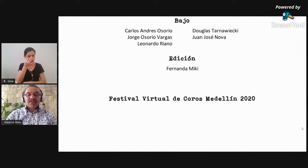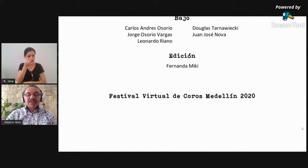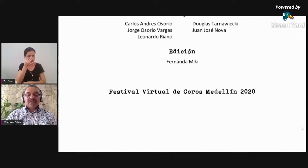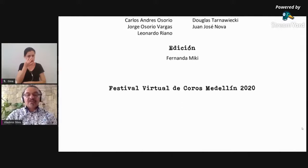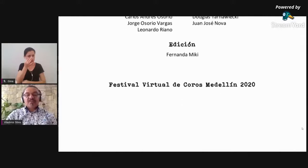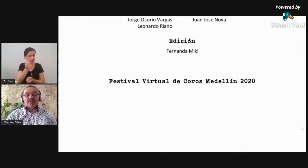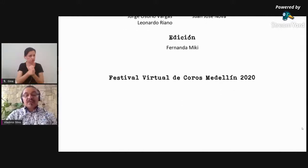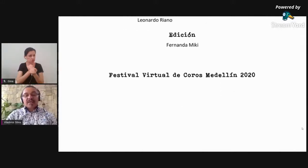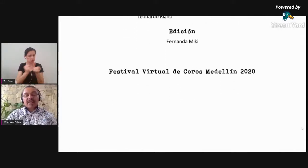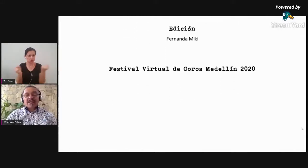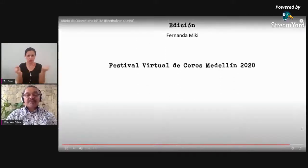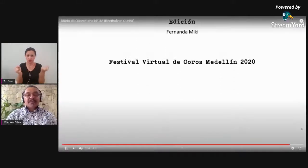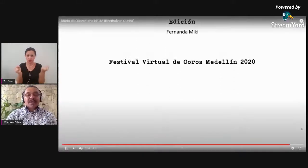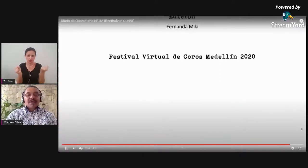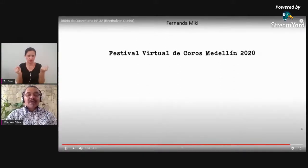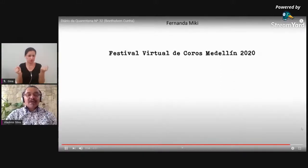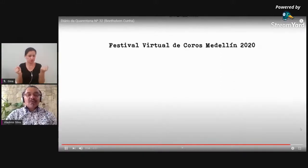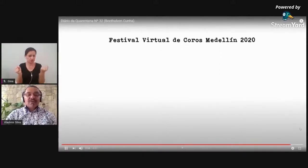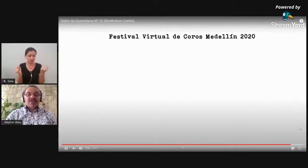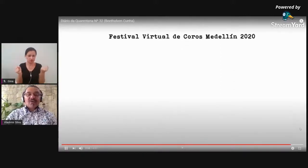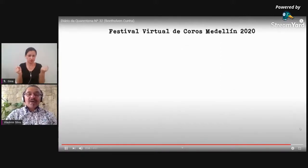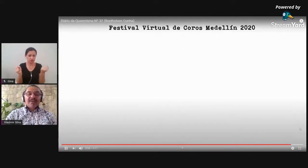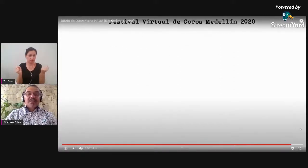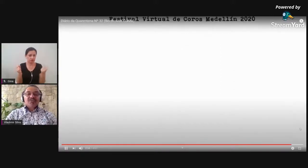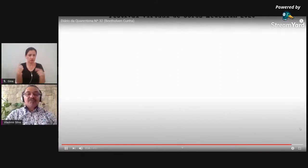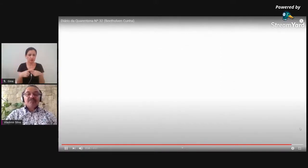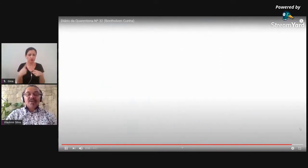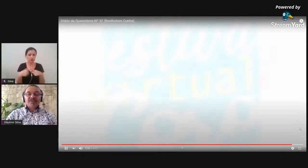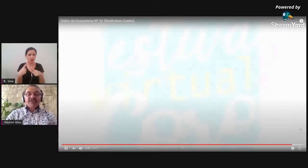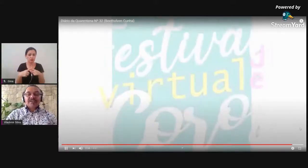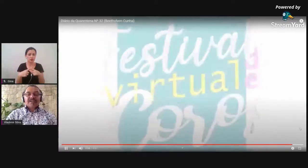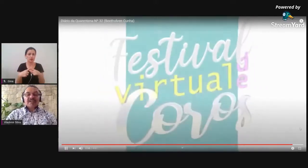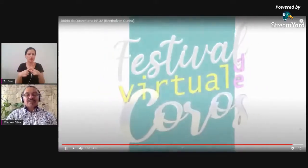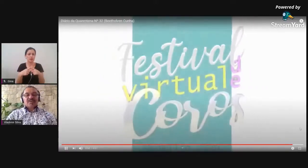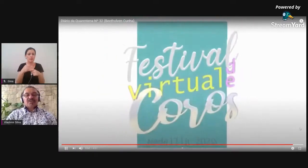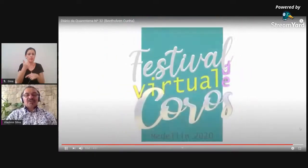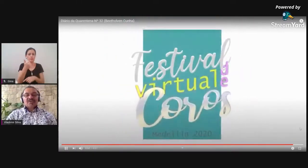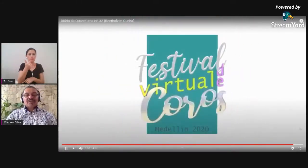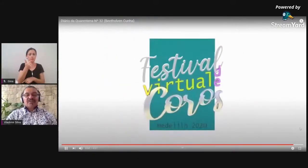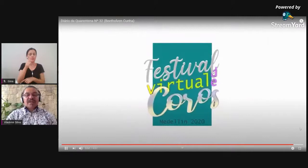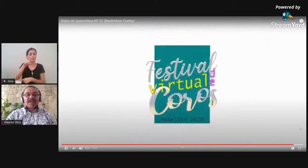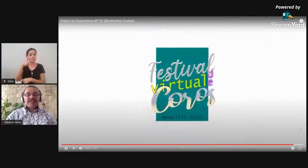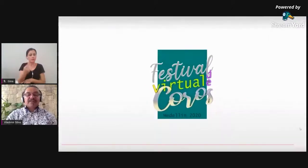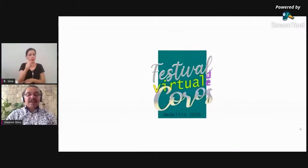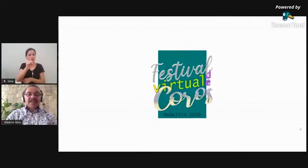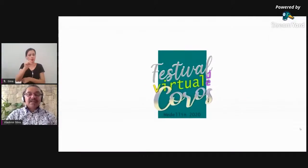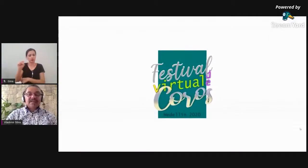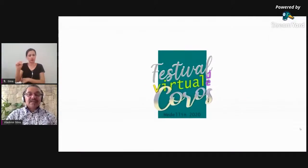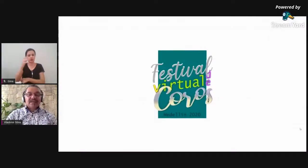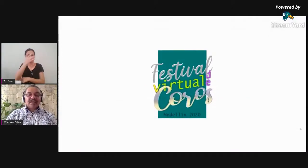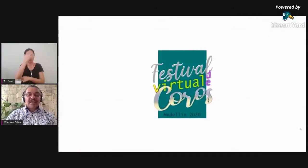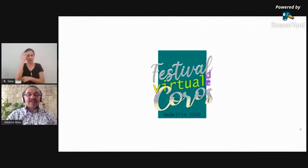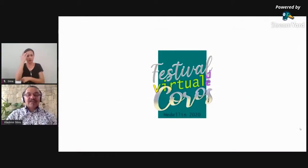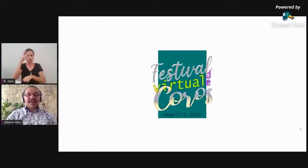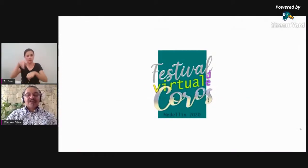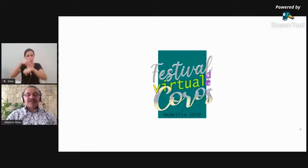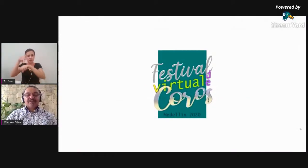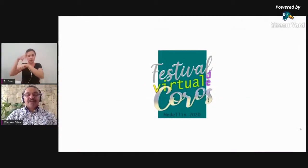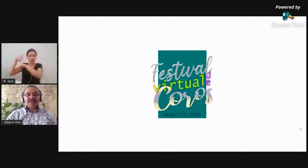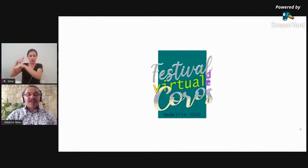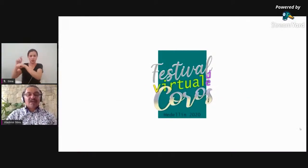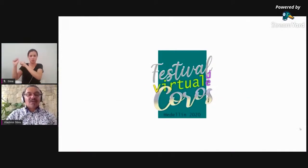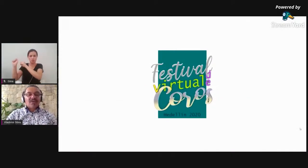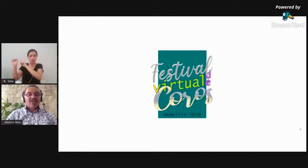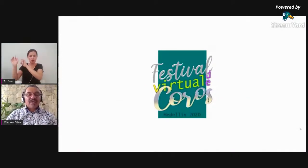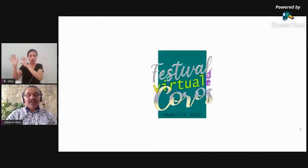teria acontecido, porque o deslocamento de 1.800 pessoas de diferentes países até a cidade